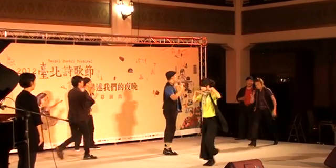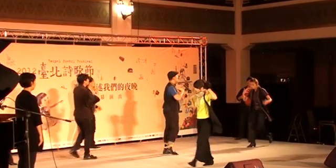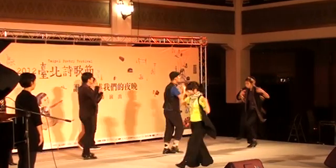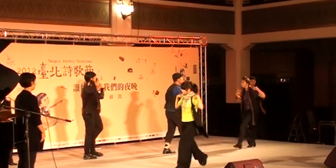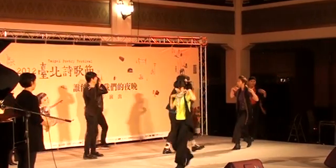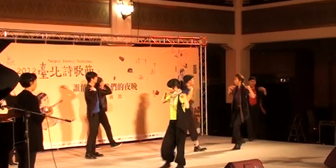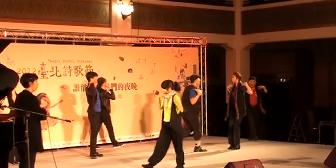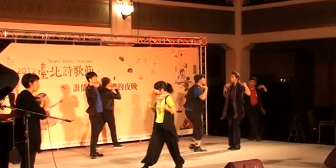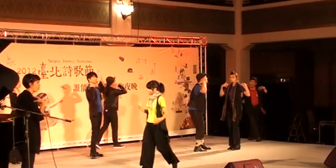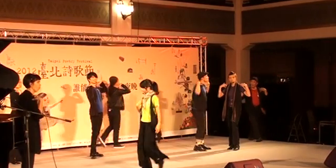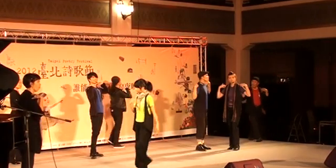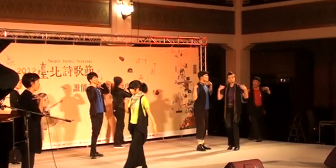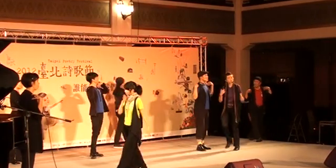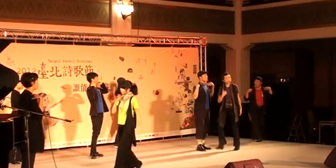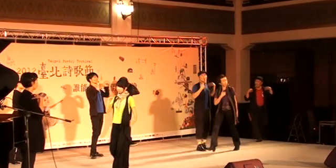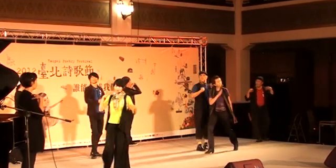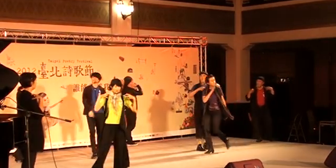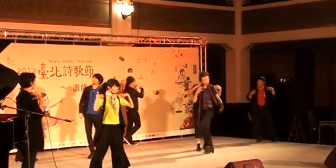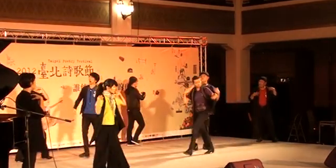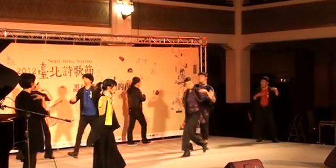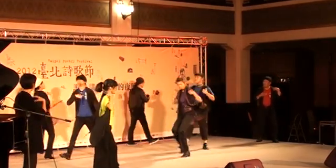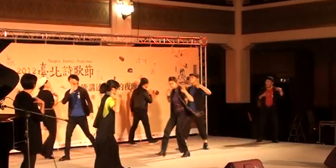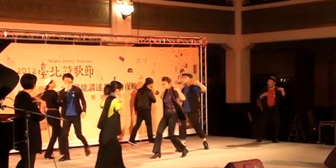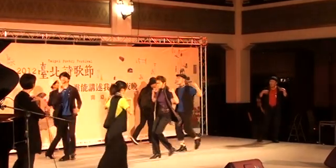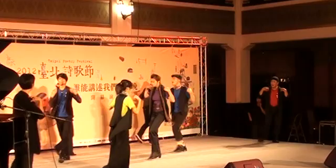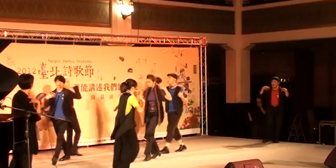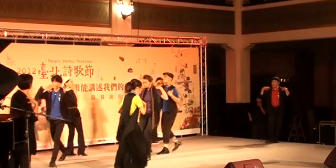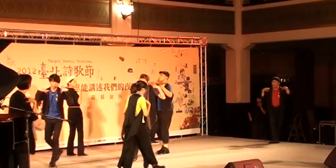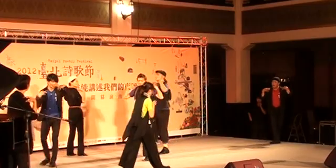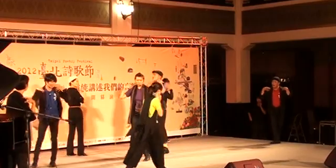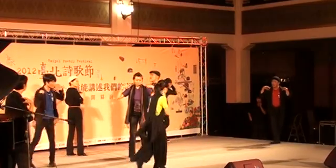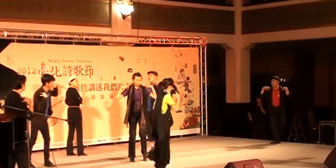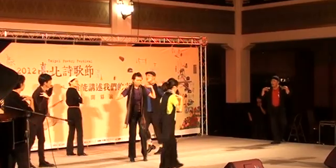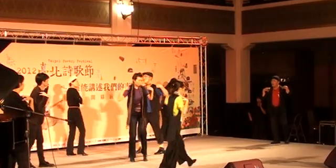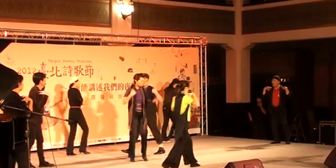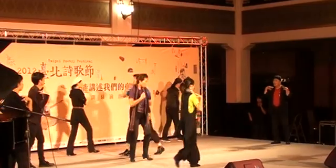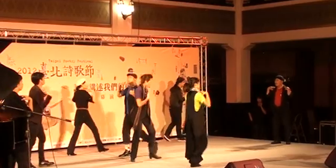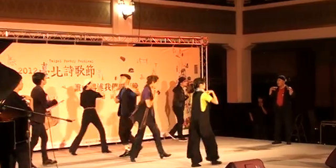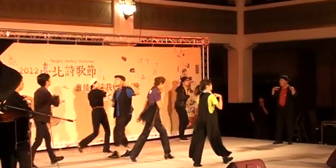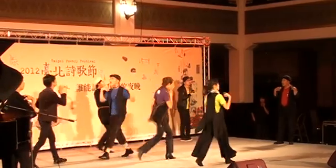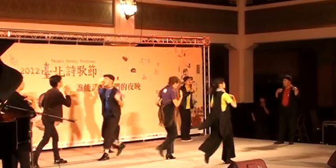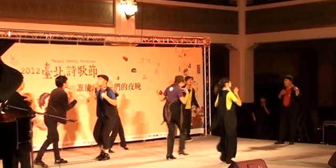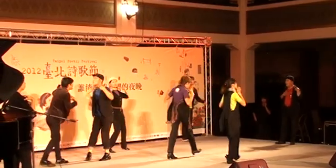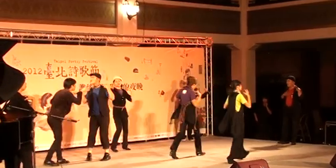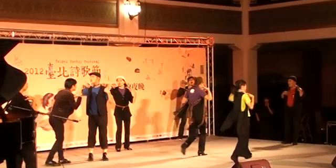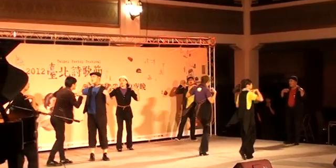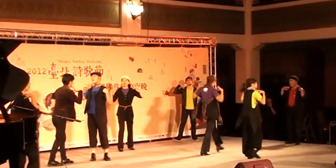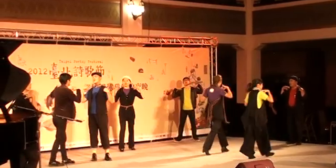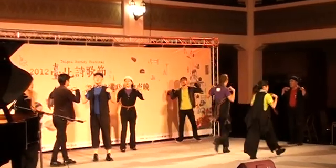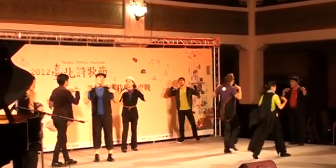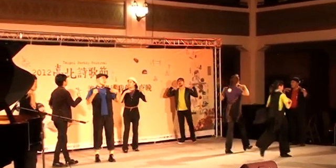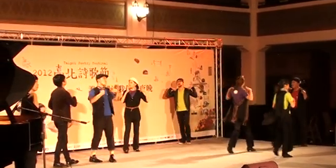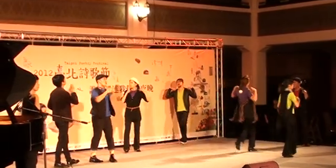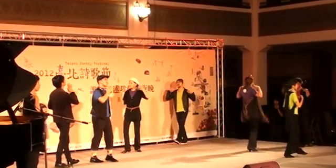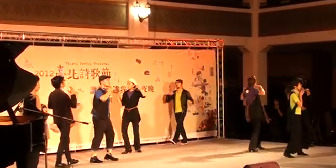我是忙碌的， 我是忙碌的， 我是忙碌的， 我